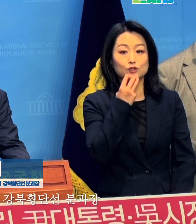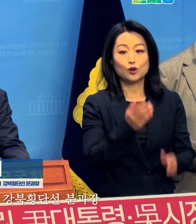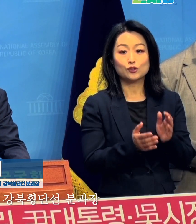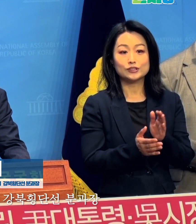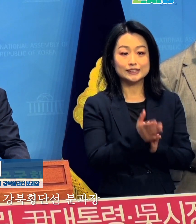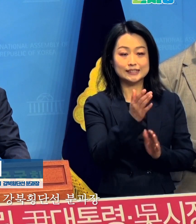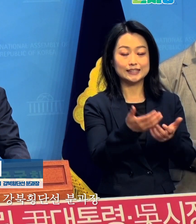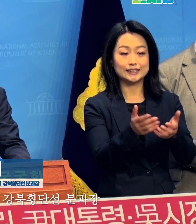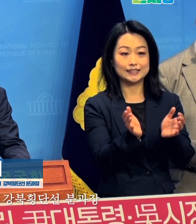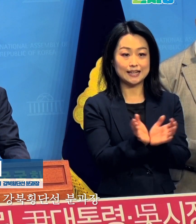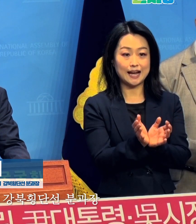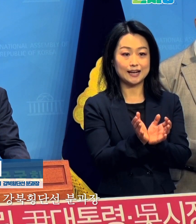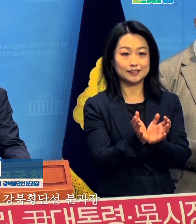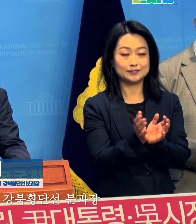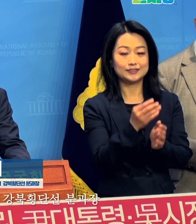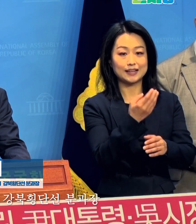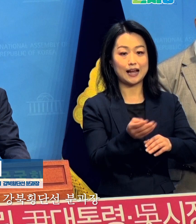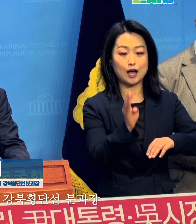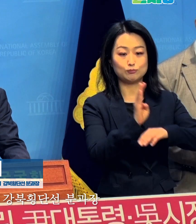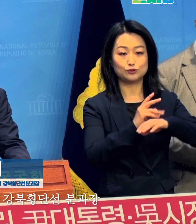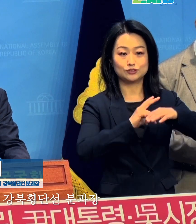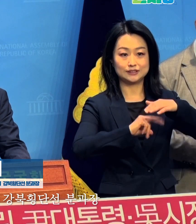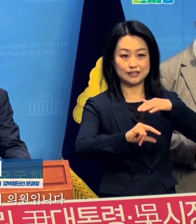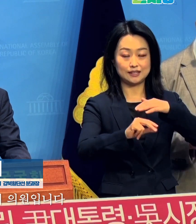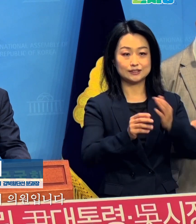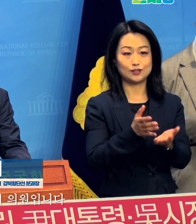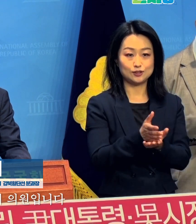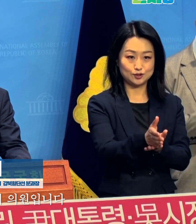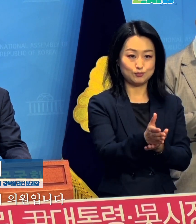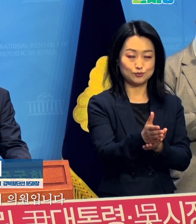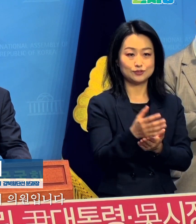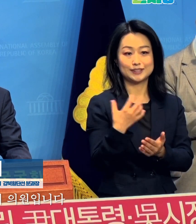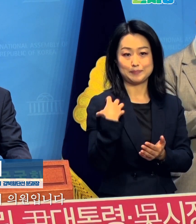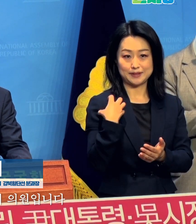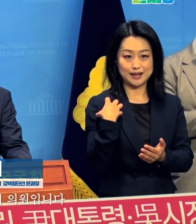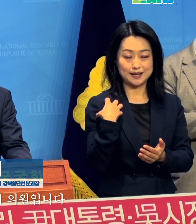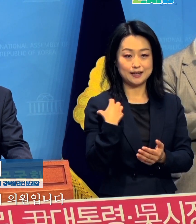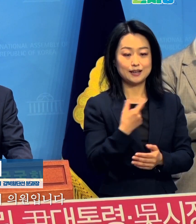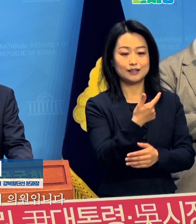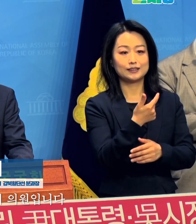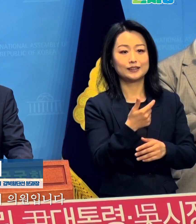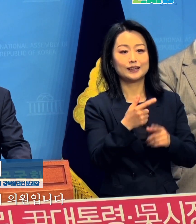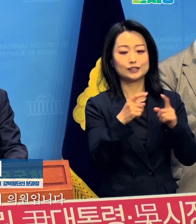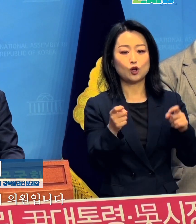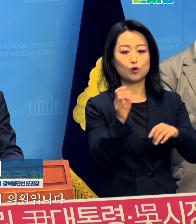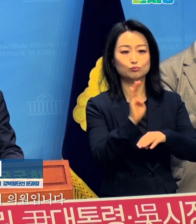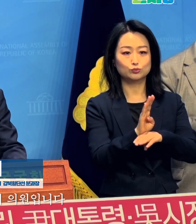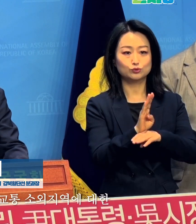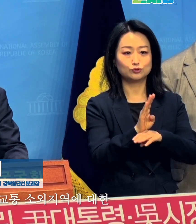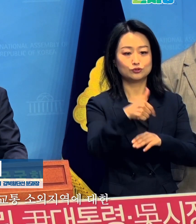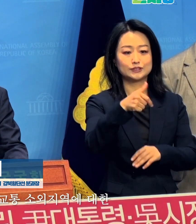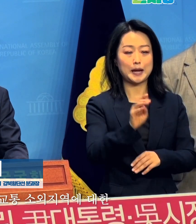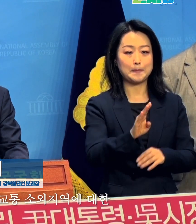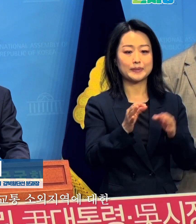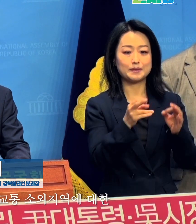서울시당의 도시철도위원회 강국행단선 통과장 서울성북과 김영배 의원입니다.